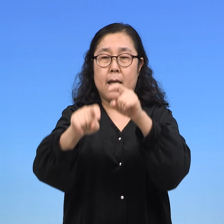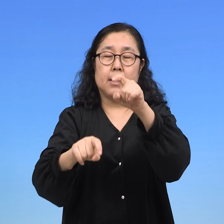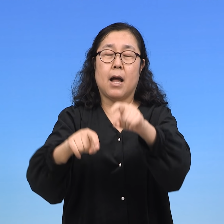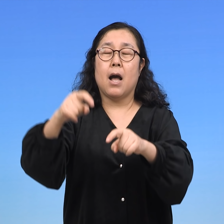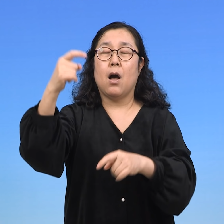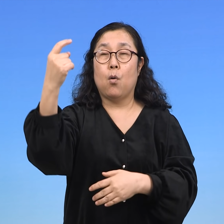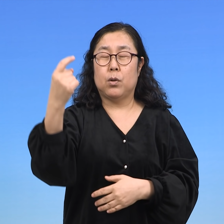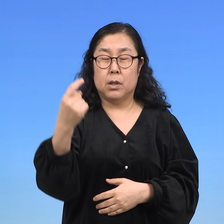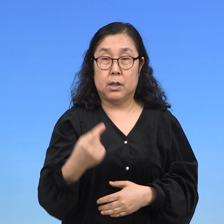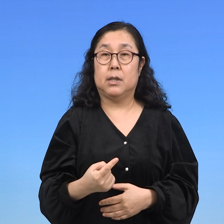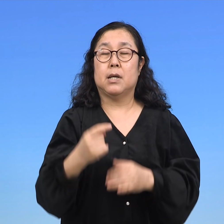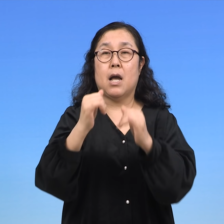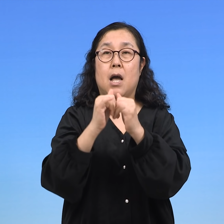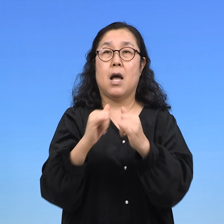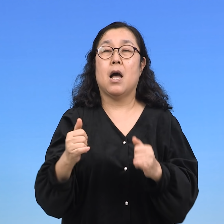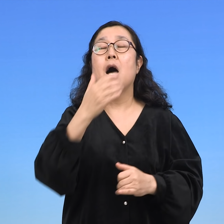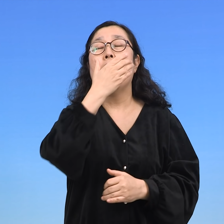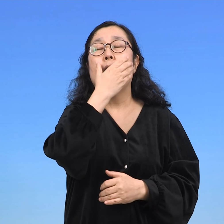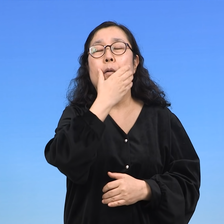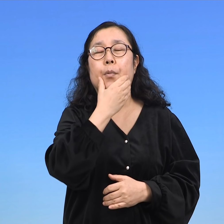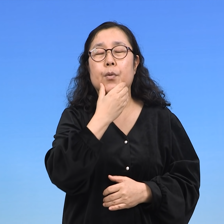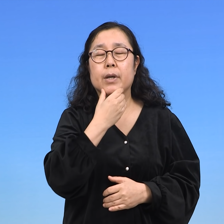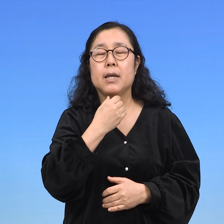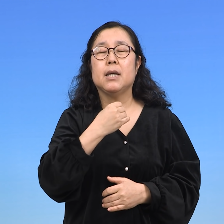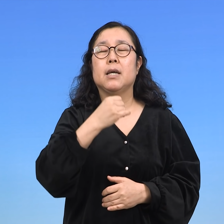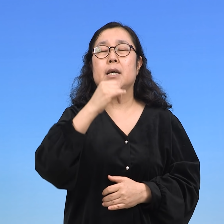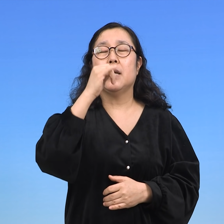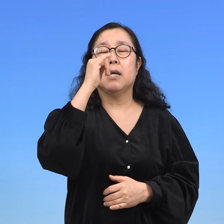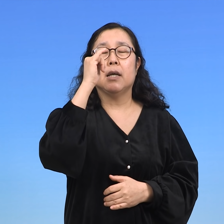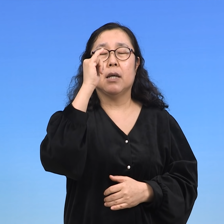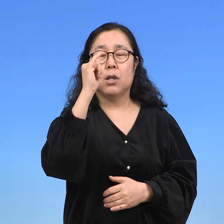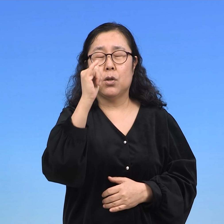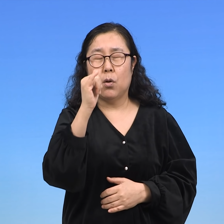복이 있도다, 복이 있도다.